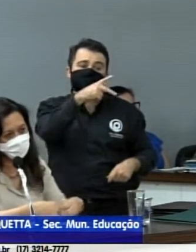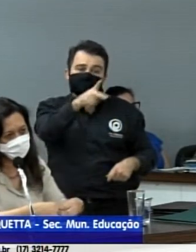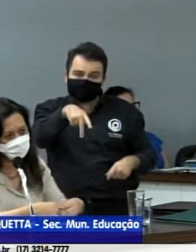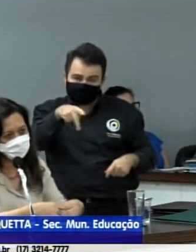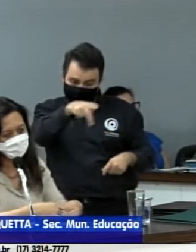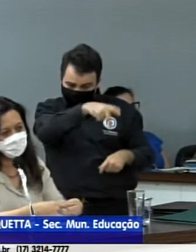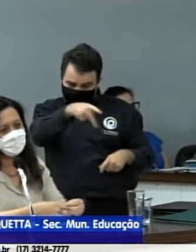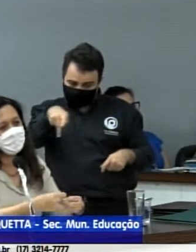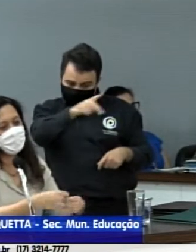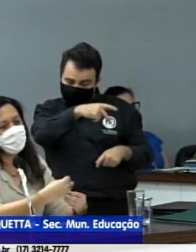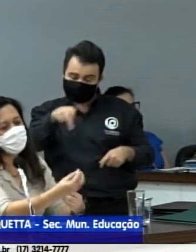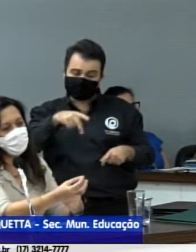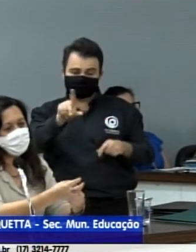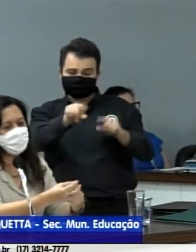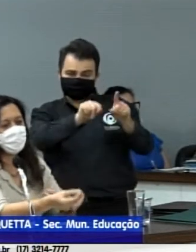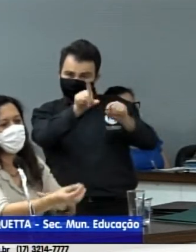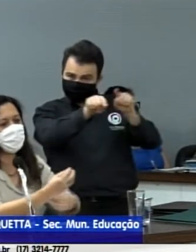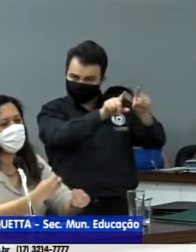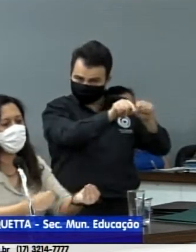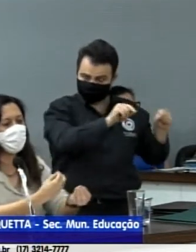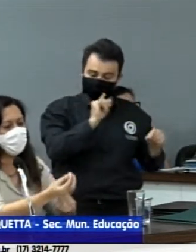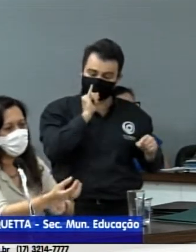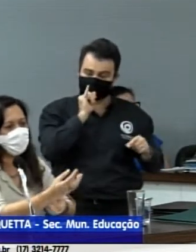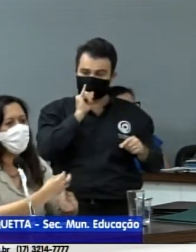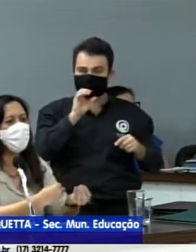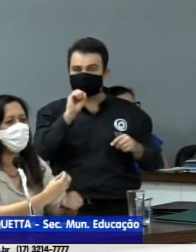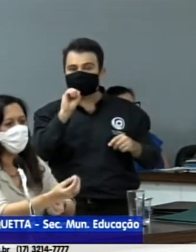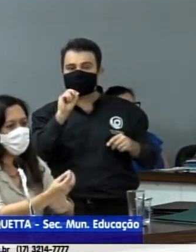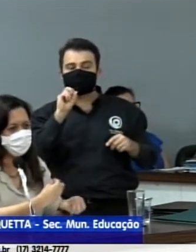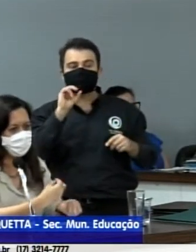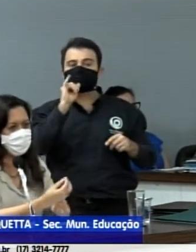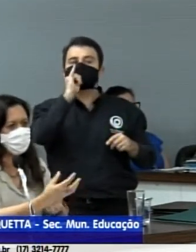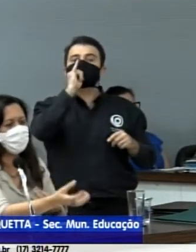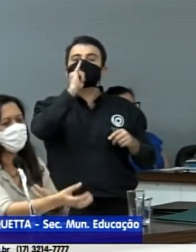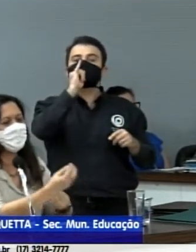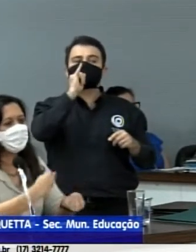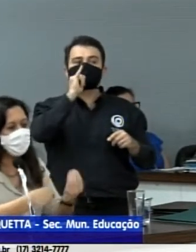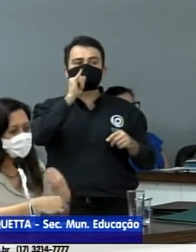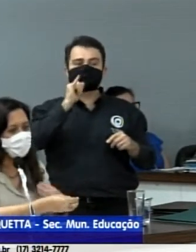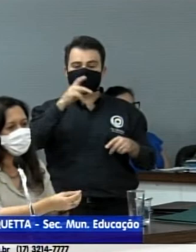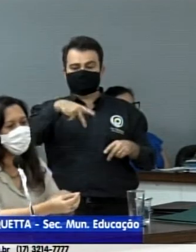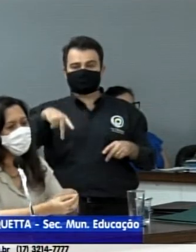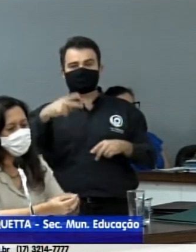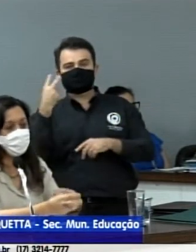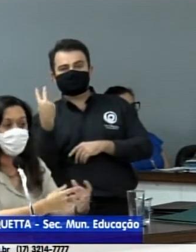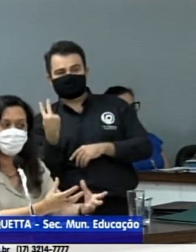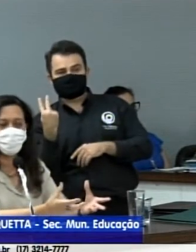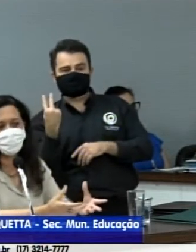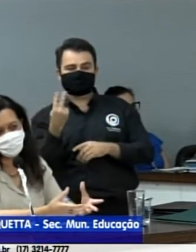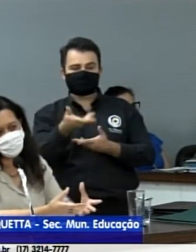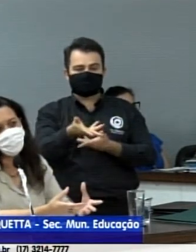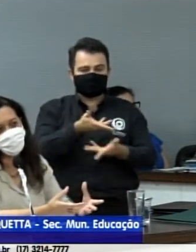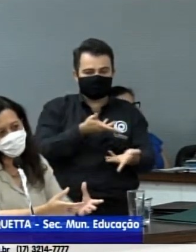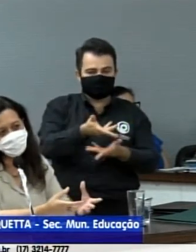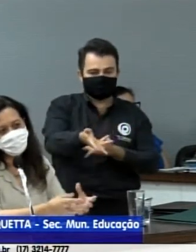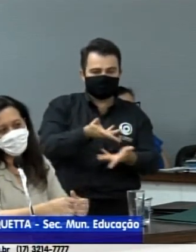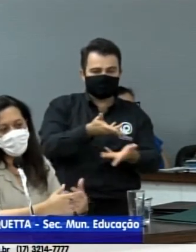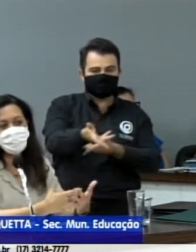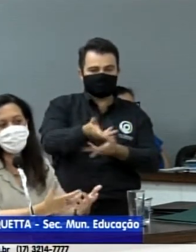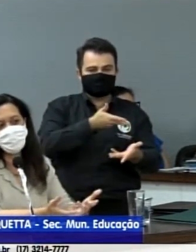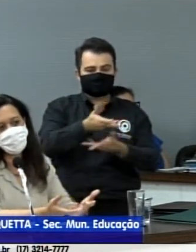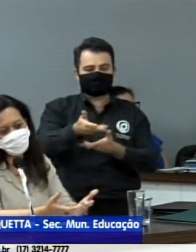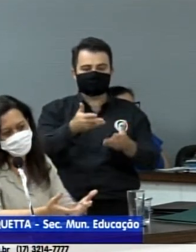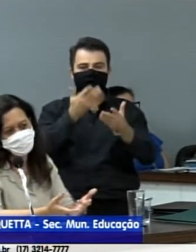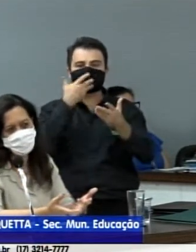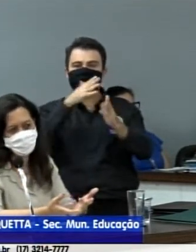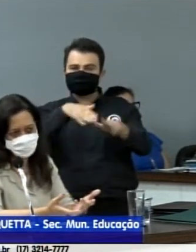turma, às vezes, ao invés de você estar com integral e ter 2 professores, que ele possa dar continuidade por conta do vínculo. É uma estratégia